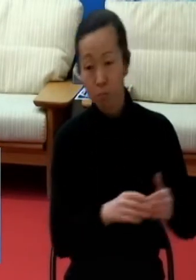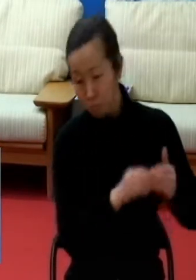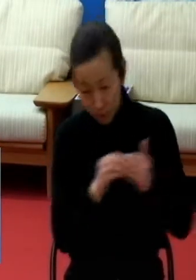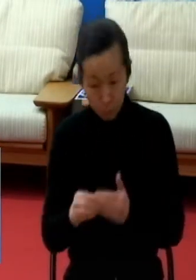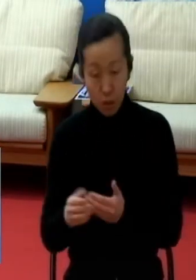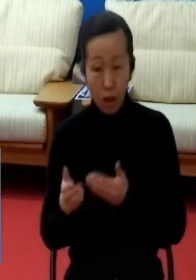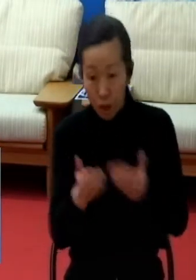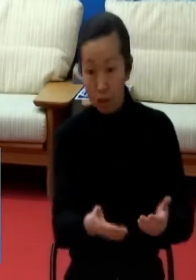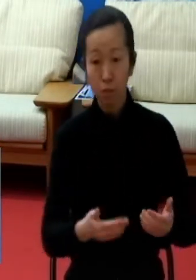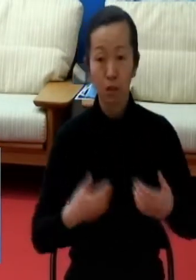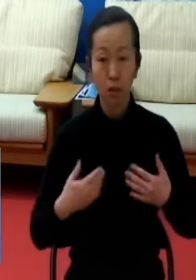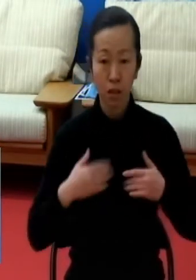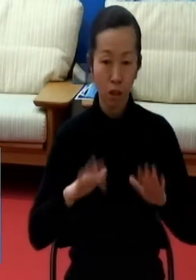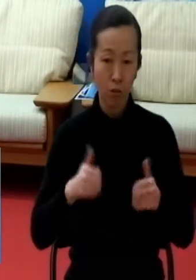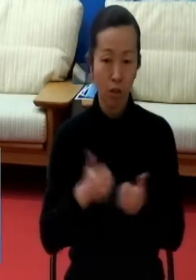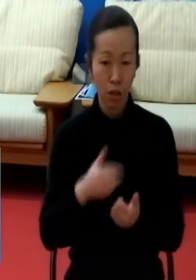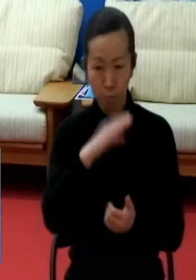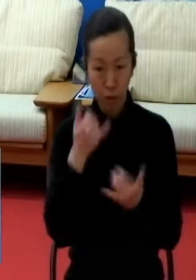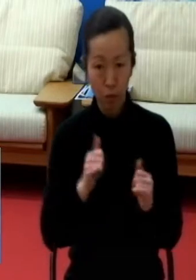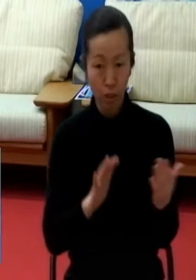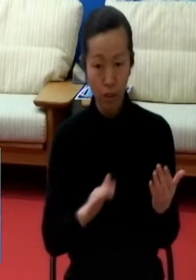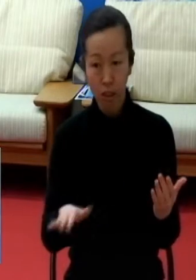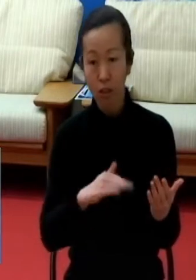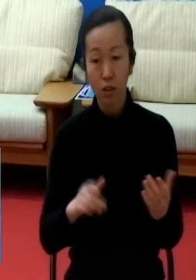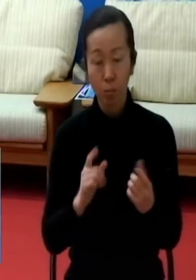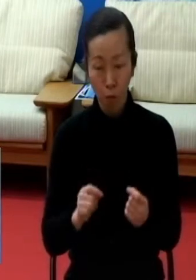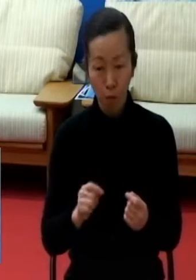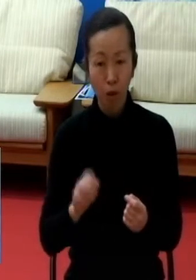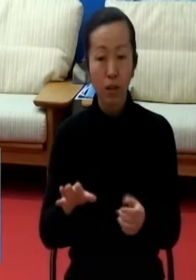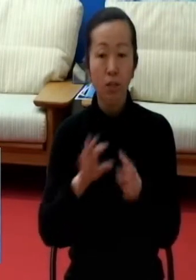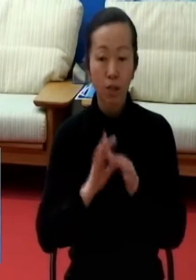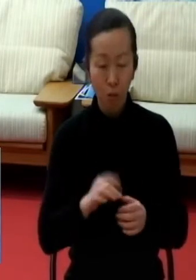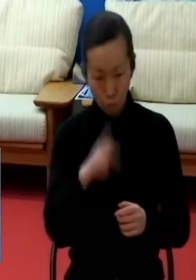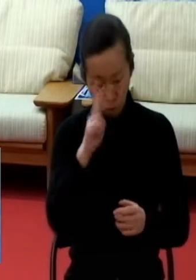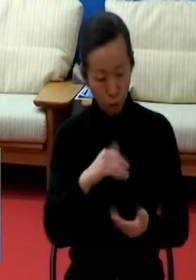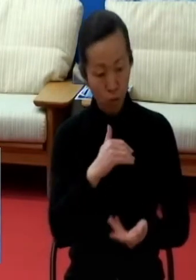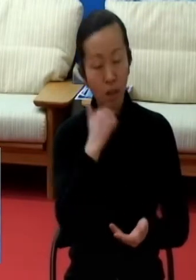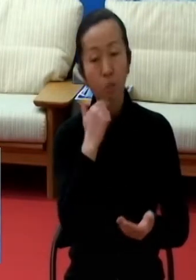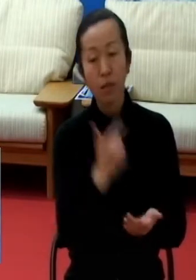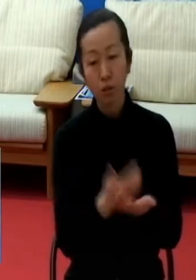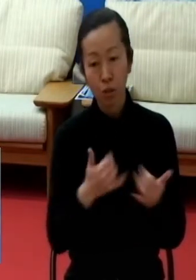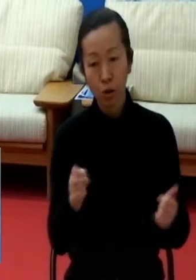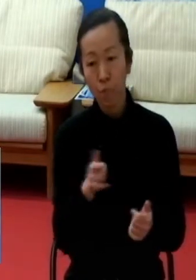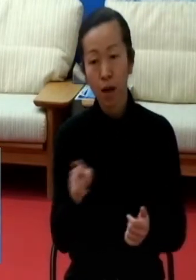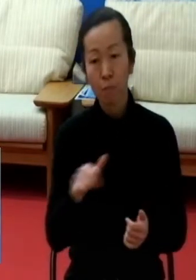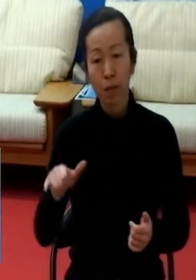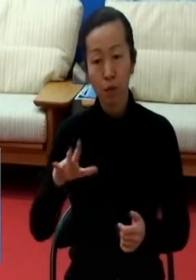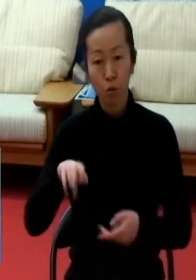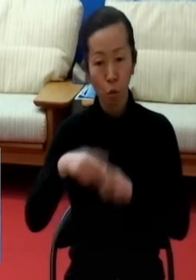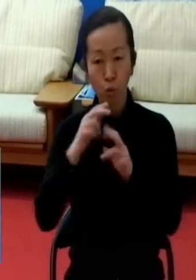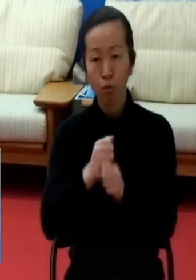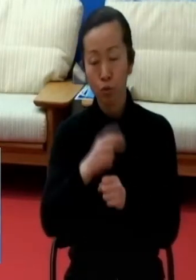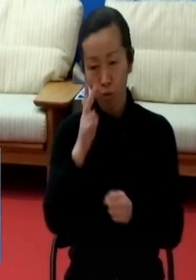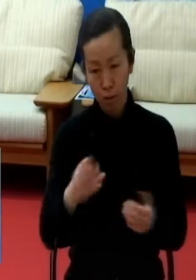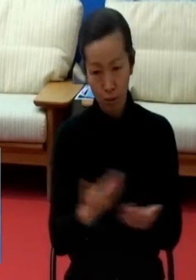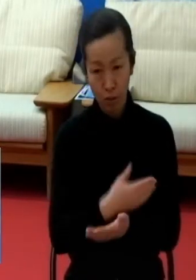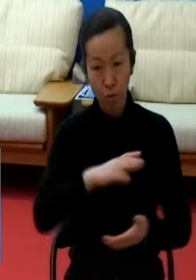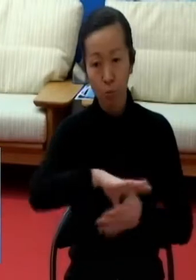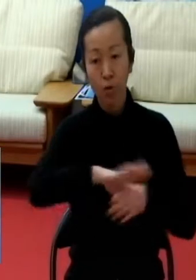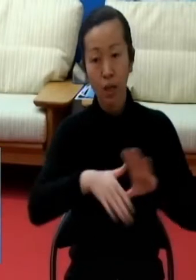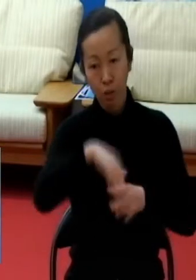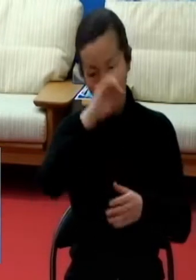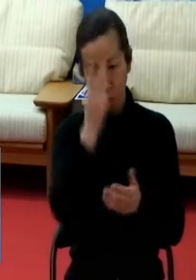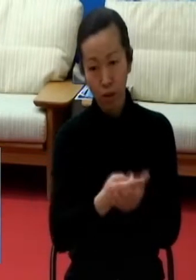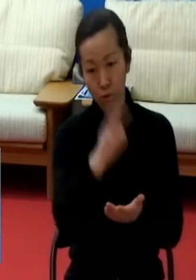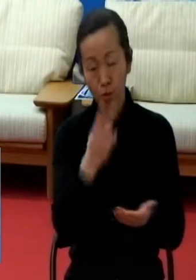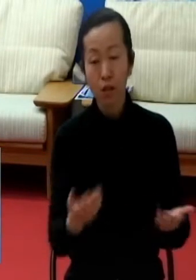예, 그 결국은 무너지는 바벨탑이죠. そして結局は崩れてしまう 자, バベルド。 이것이 문화로 속으로 파고들었습니다. それが文化の中に入り込 예, み